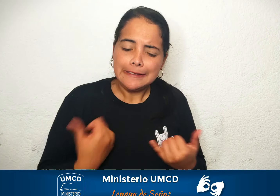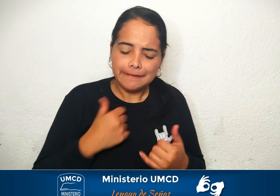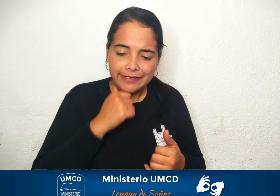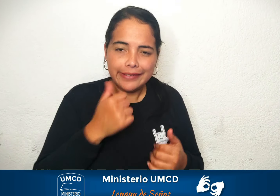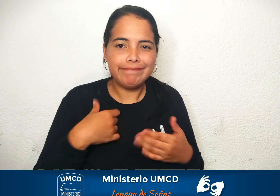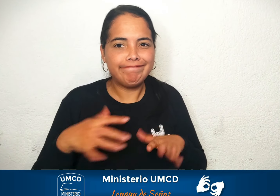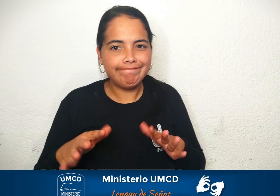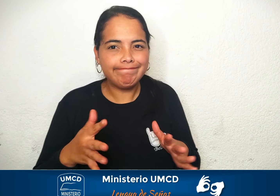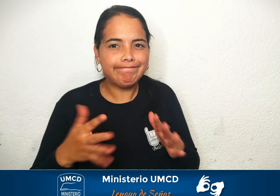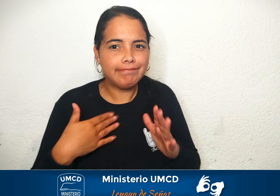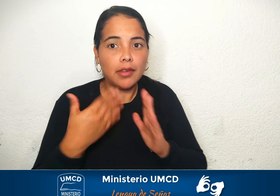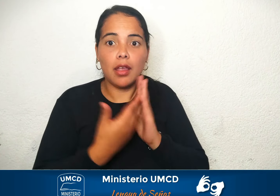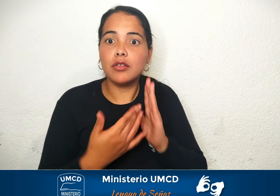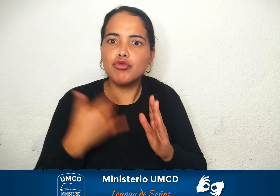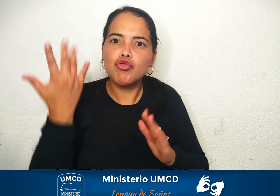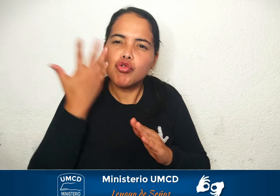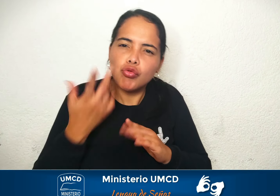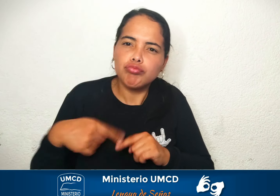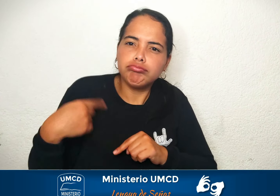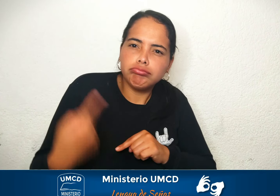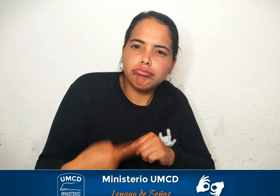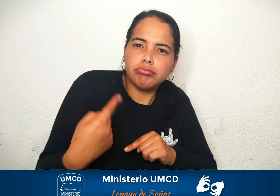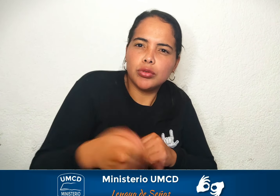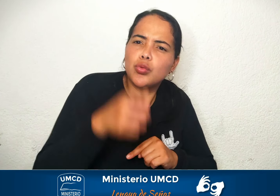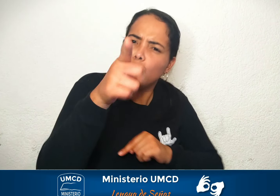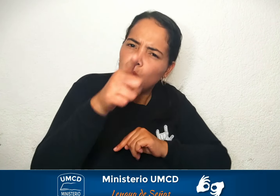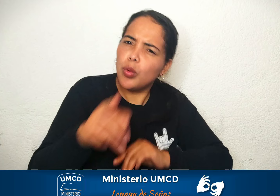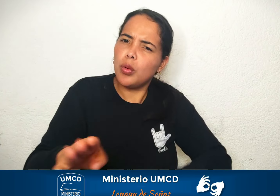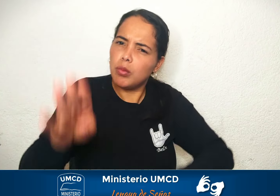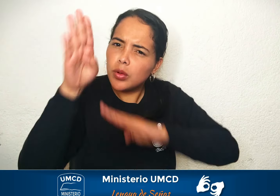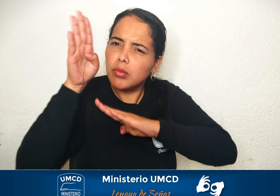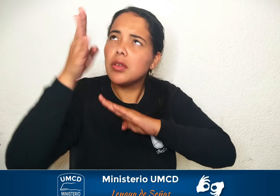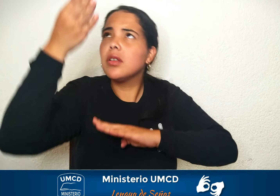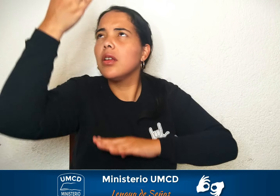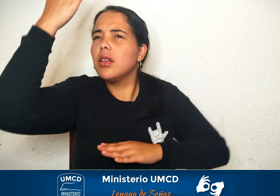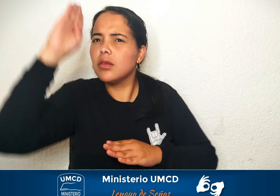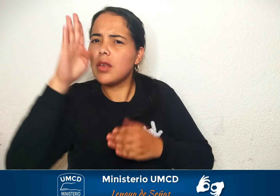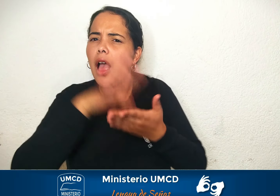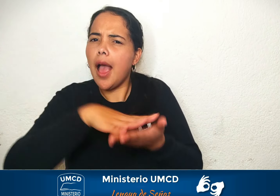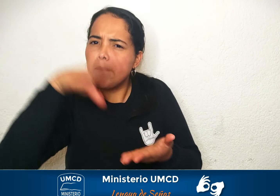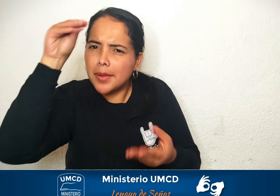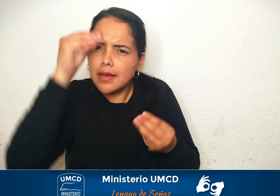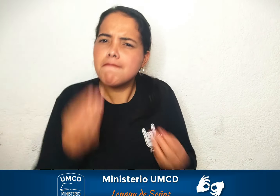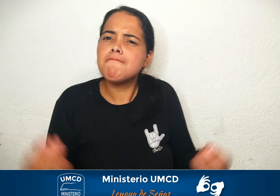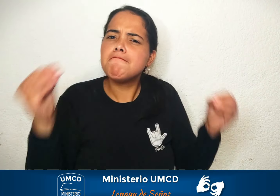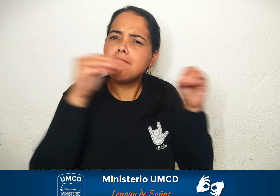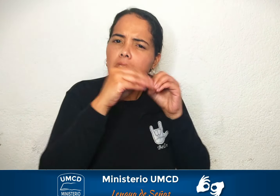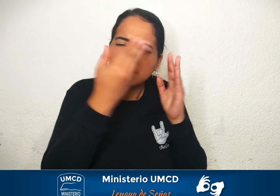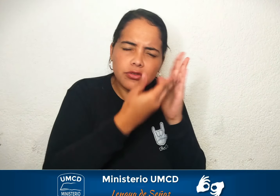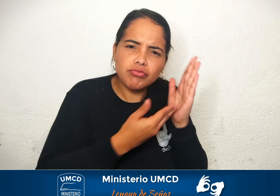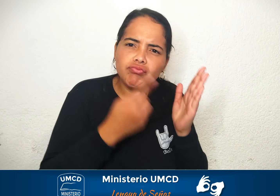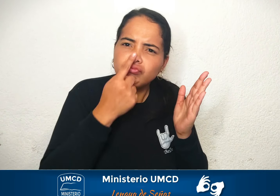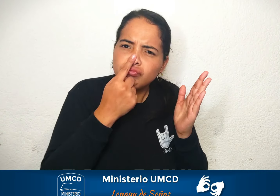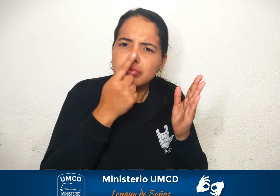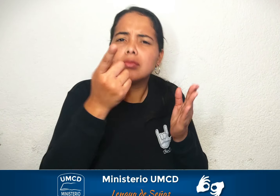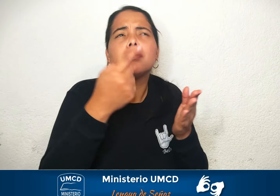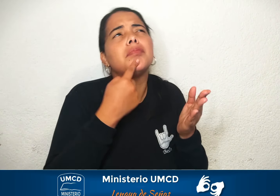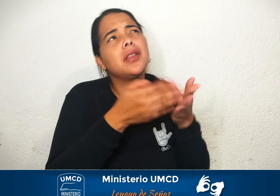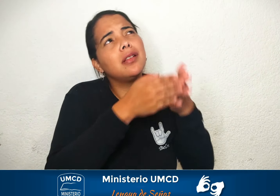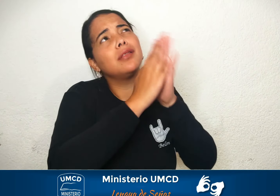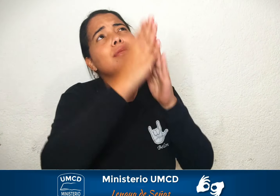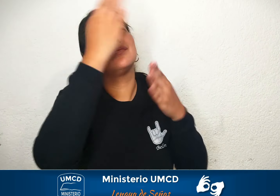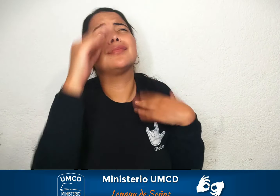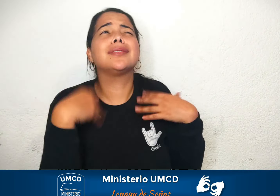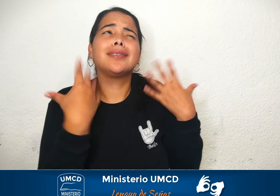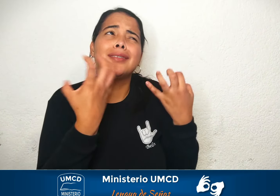si no lo ha hecho todavía, a crecer. Comprométase con Dios. Aprenda de la palabra de Dios. Pídale que